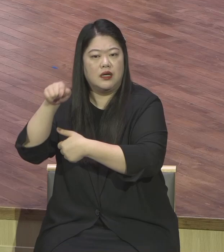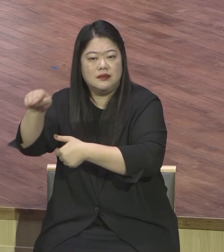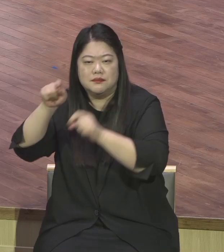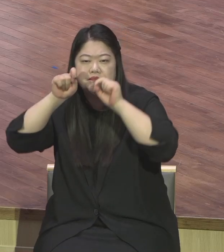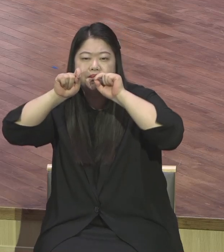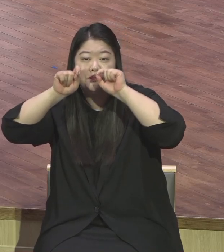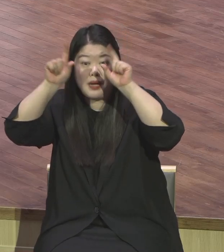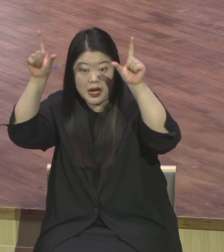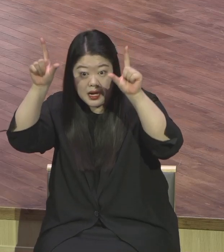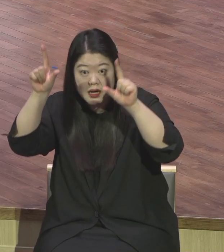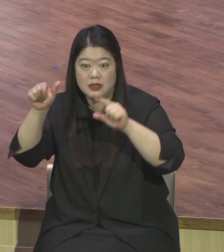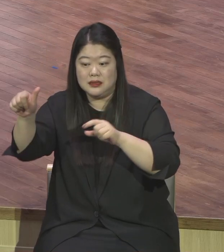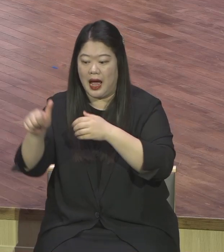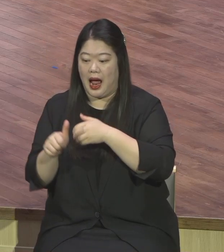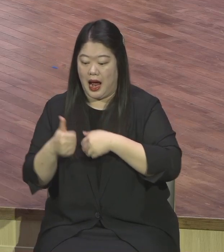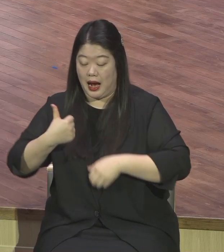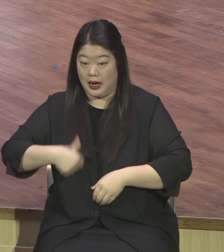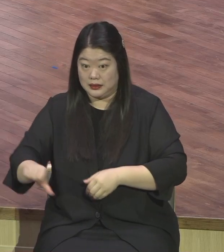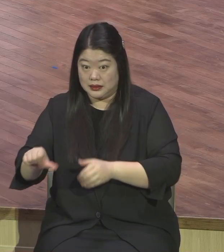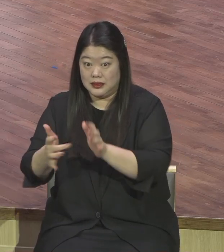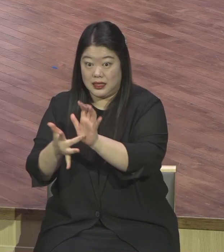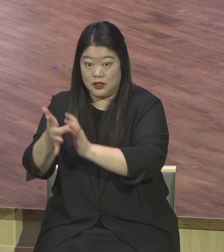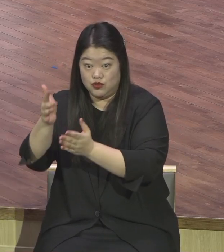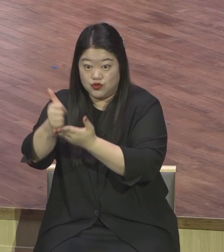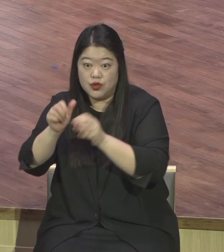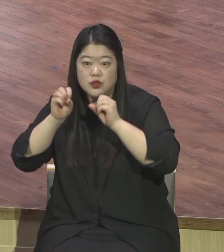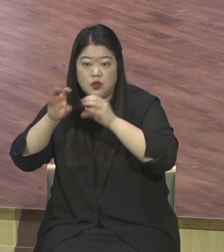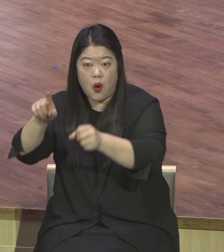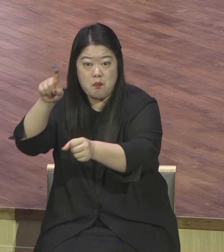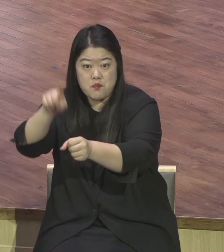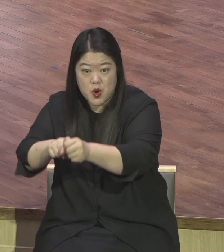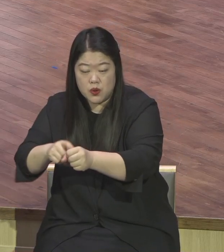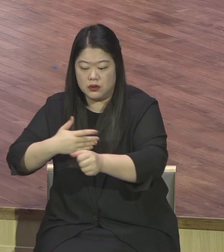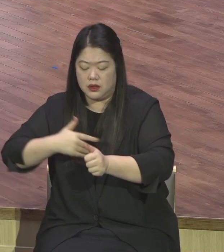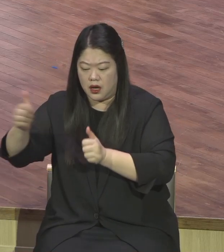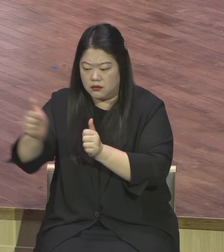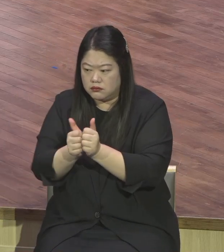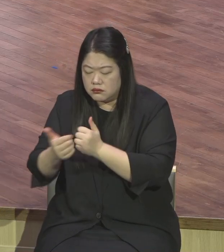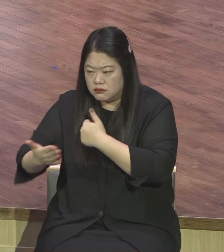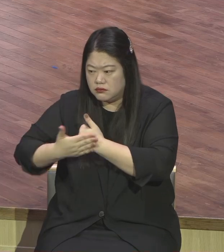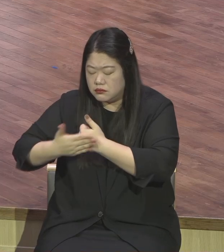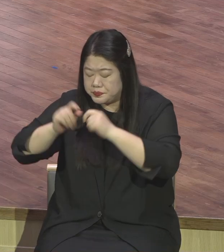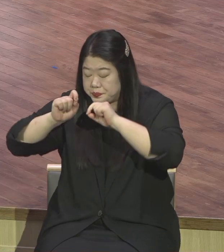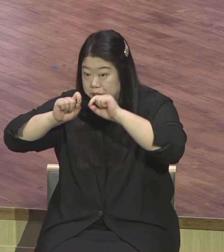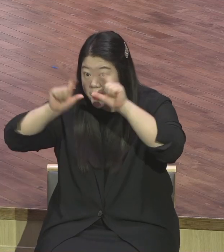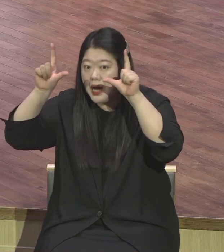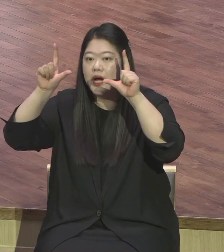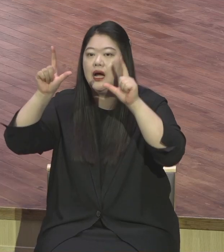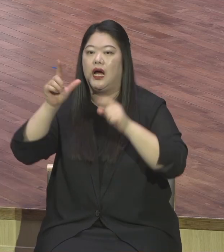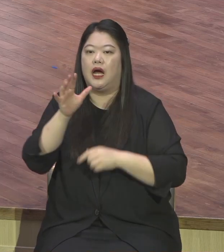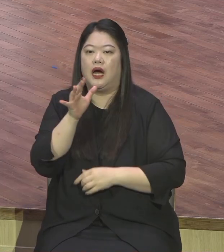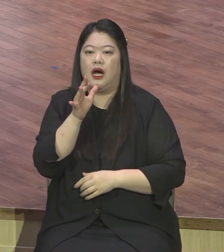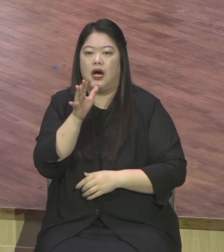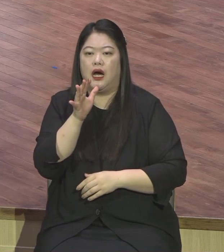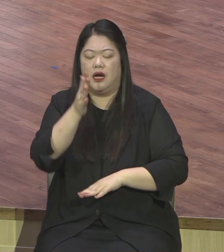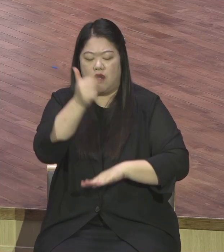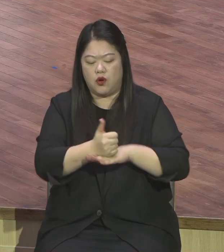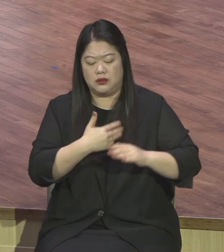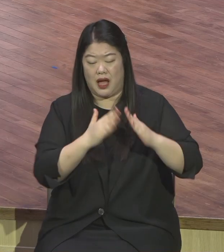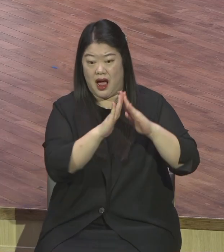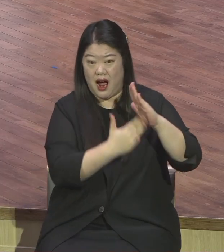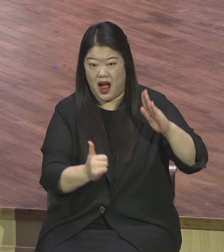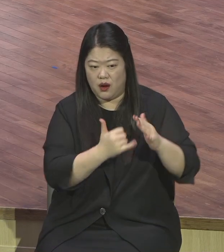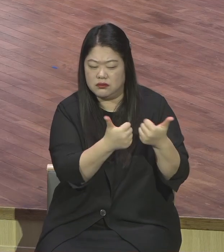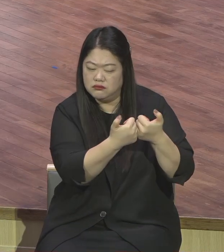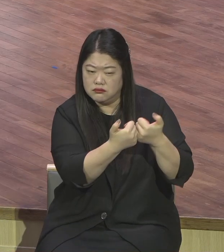그의 아들을 이방에 전하기 위하여 그를 내 속에 나타내시기를 기뻐하셨을 때, 내가 곧 혈육과 의논하지 아니하고